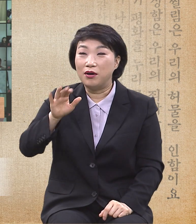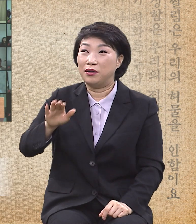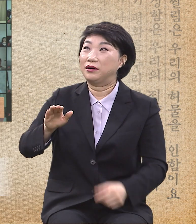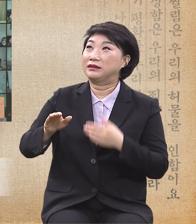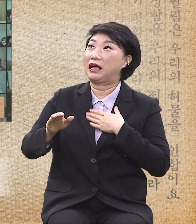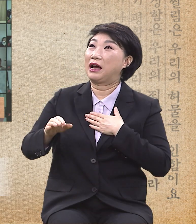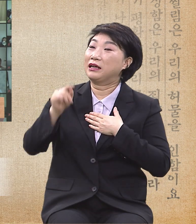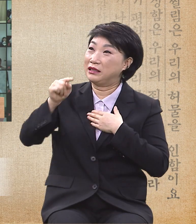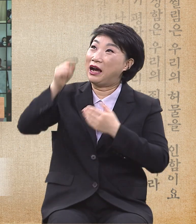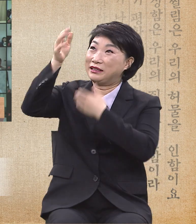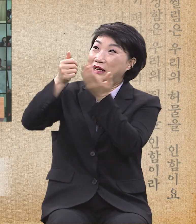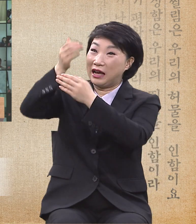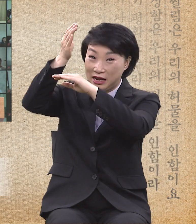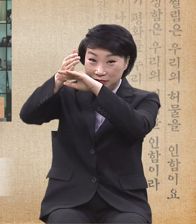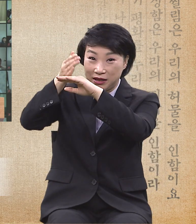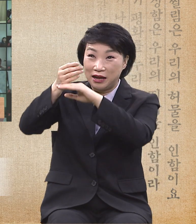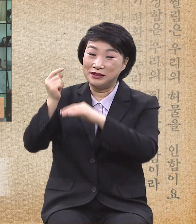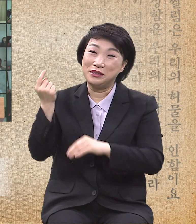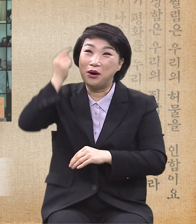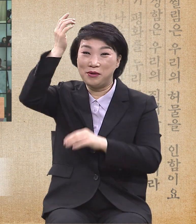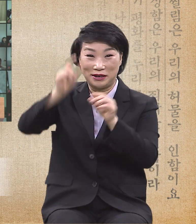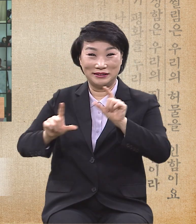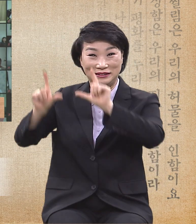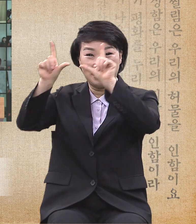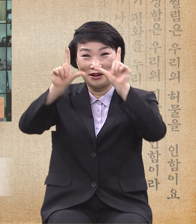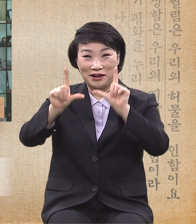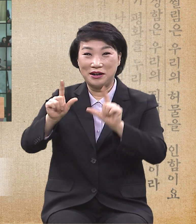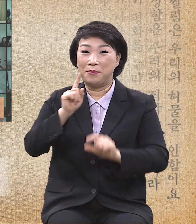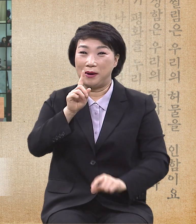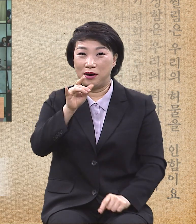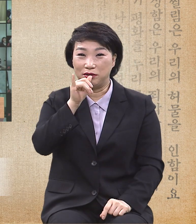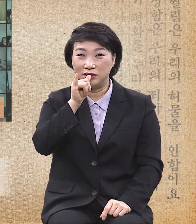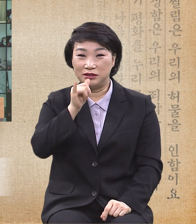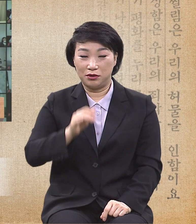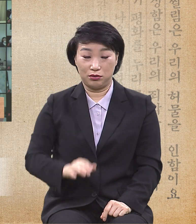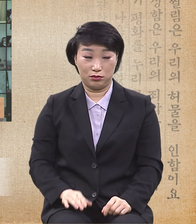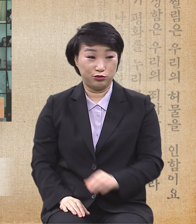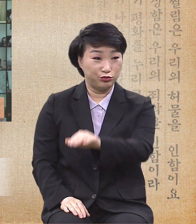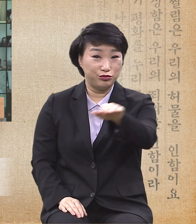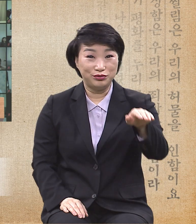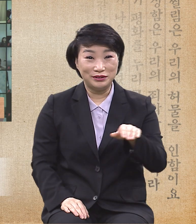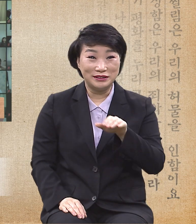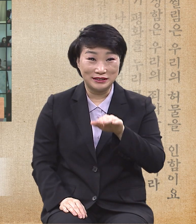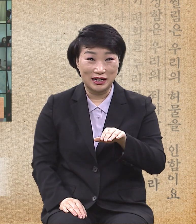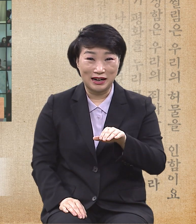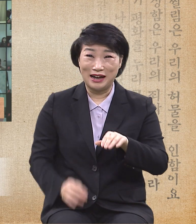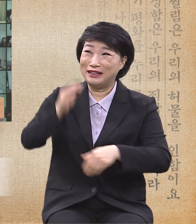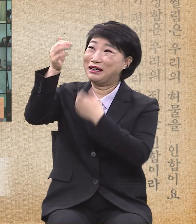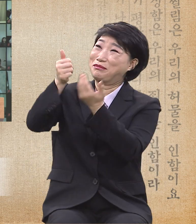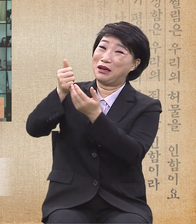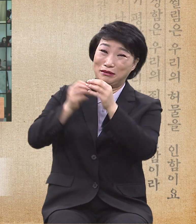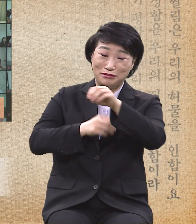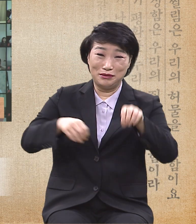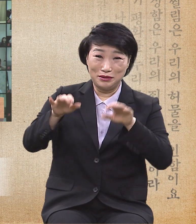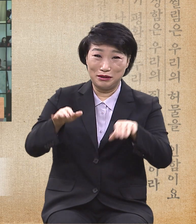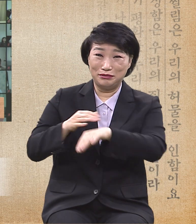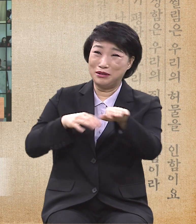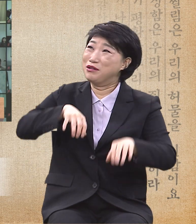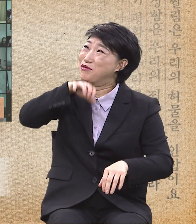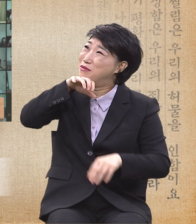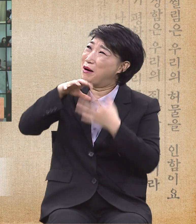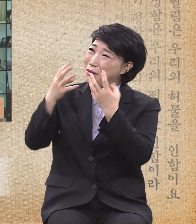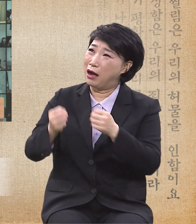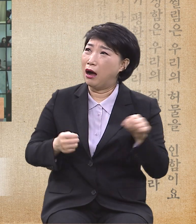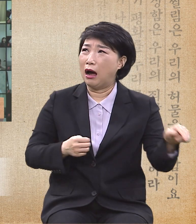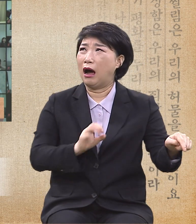표현하는 것이 영광된 생활이다 이 말입니다. 근데 우리는 얼마나 원망을 많이 해.